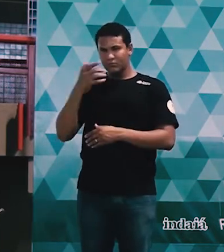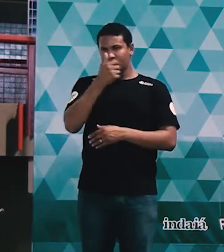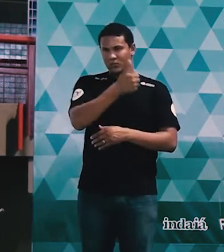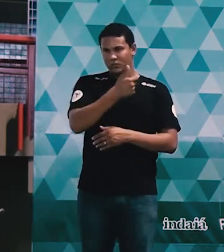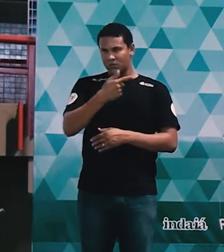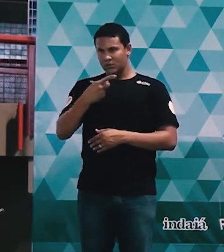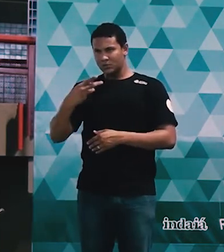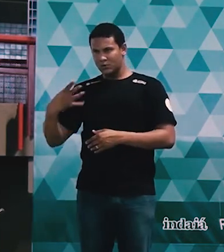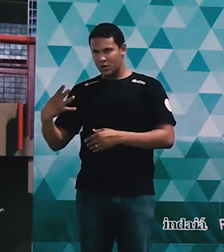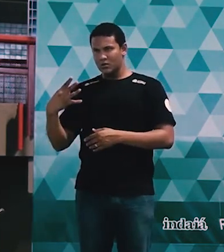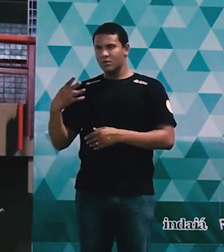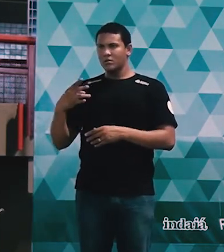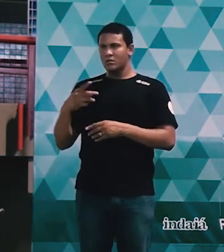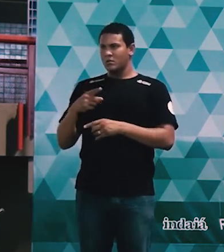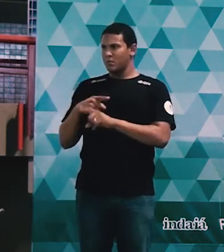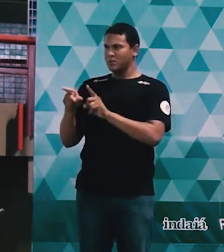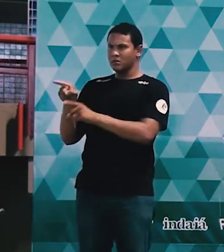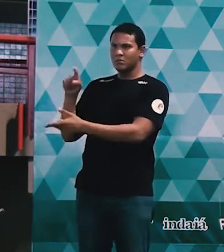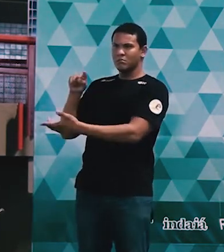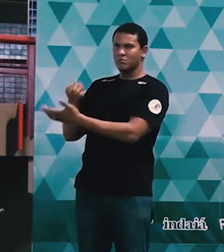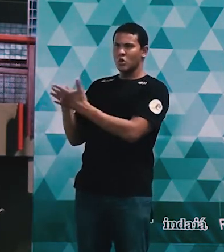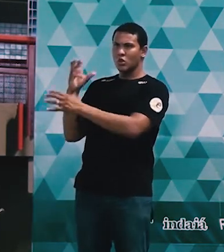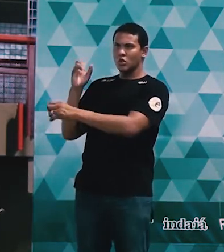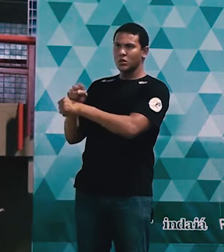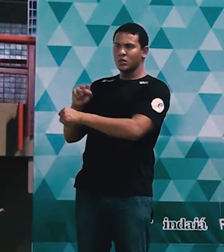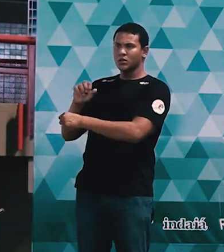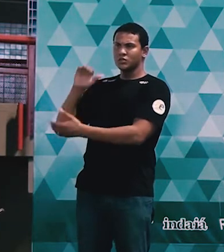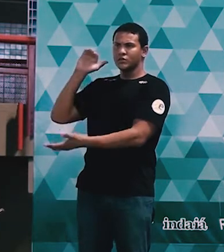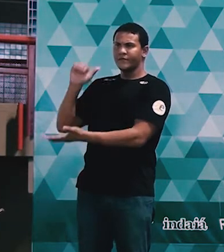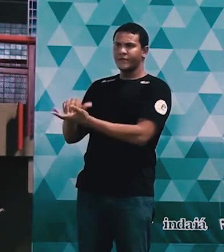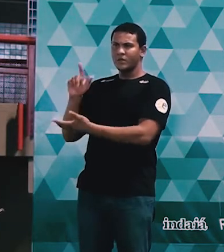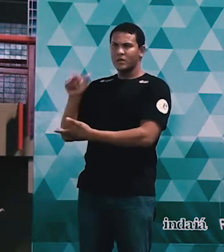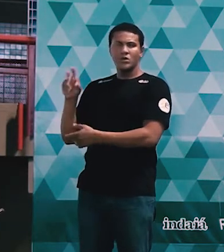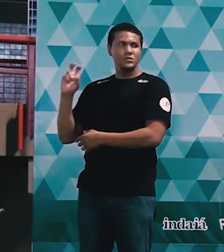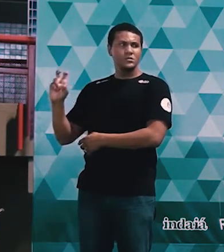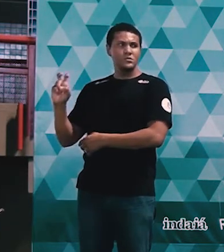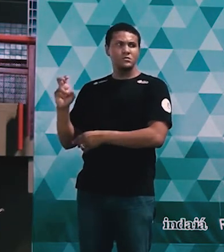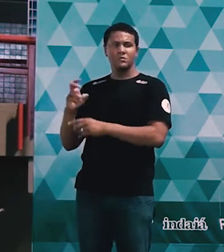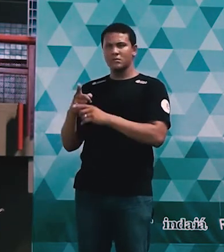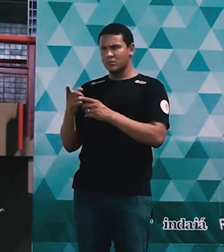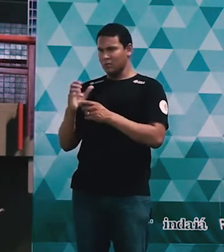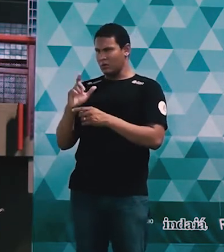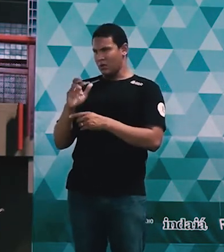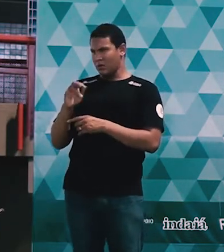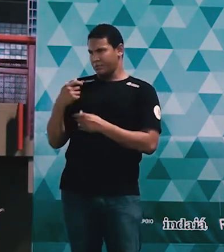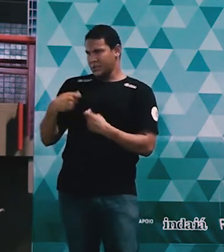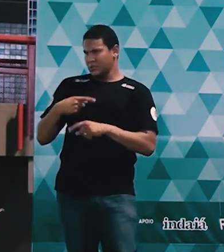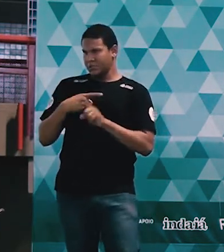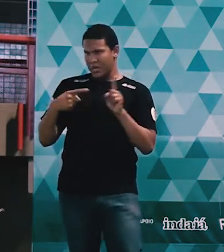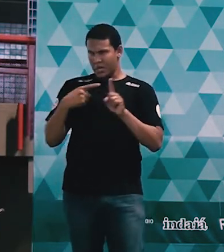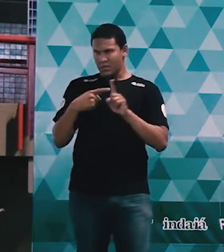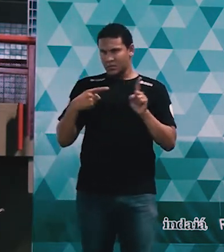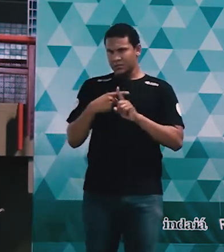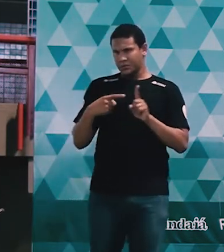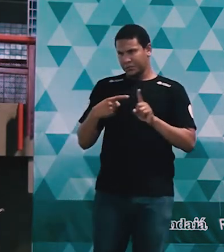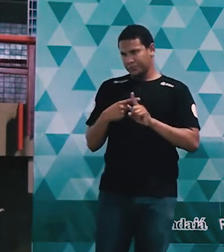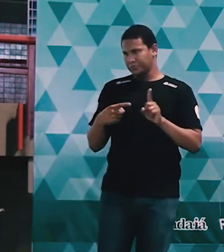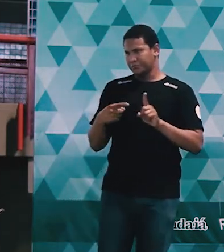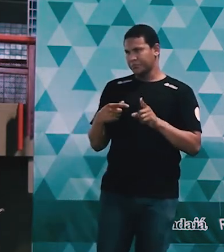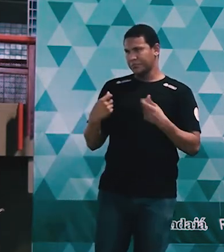da 5ª etapa. Eu não vou ter que fazer o cálculo da média também, não? Vou ter que fazer o cálculo da média. Eu vou dar para vocês aqui